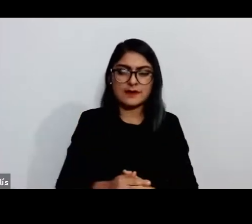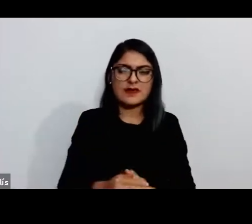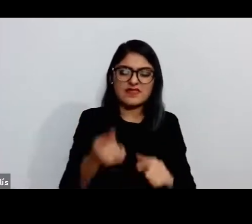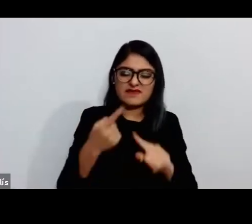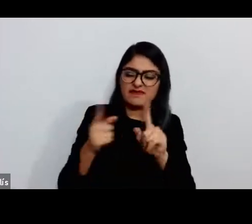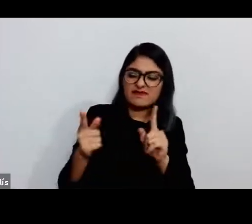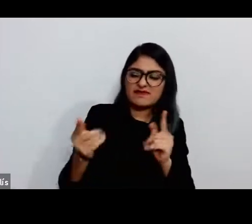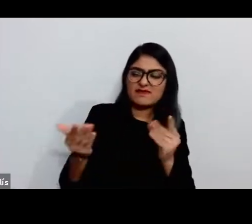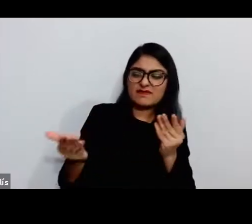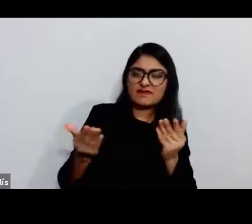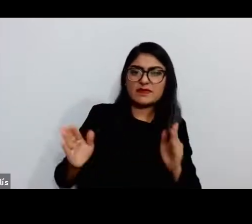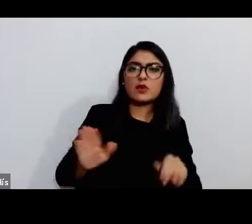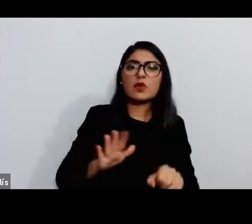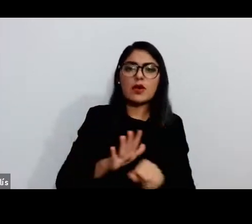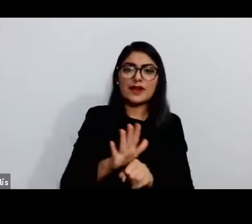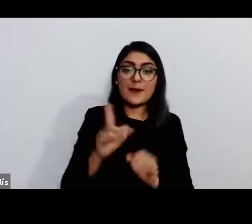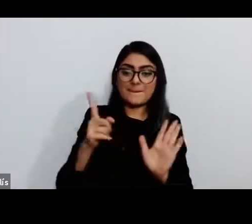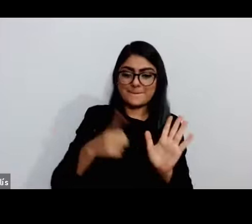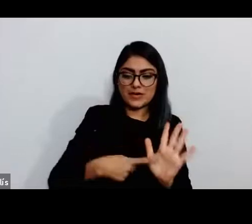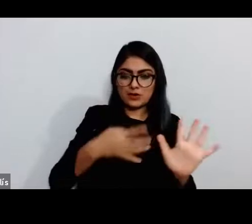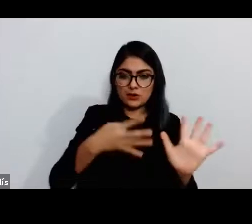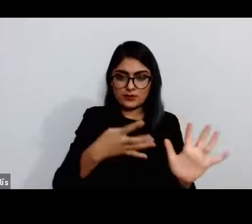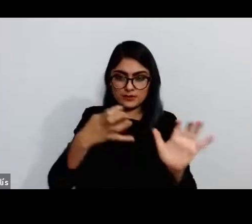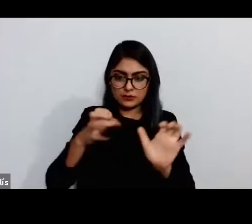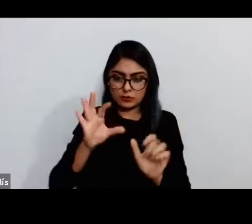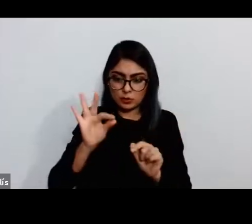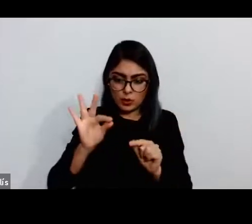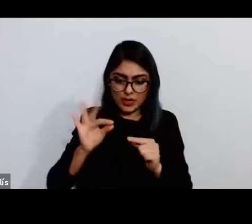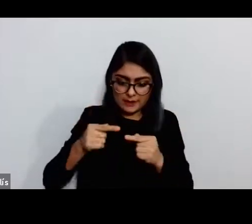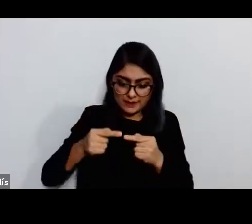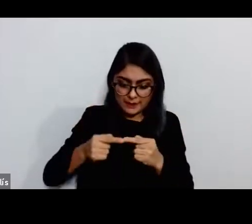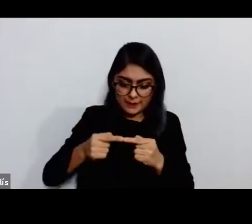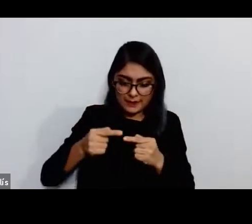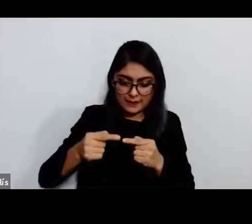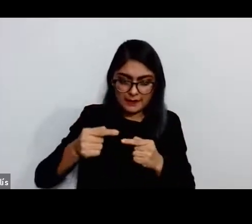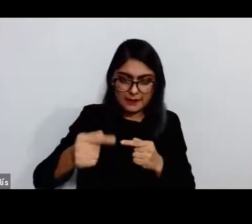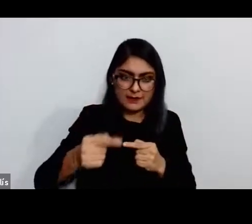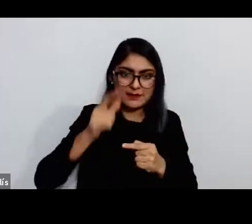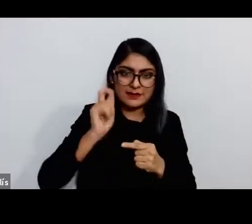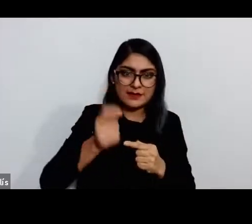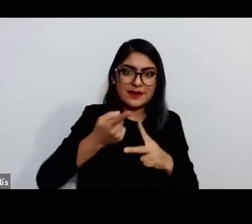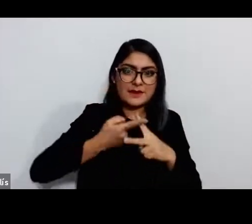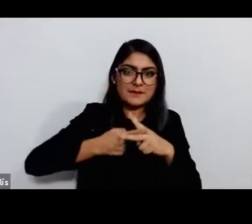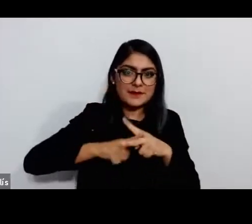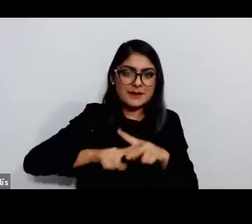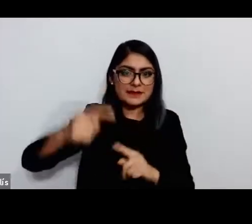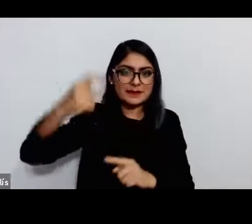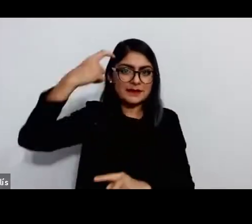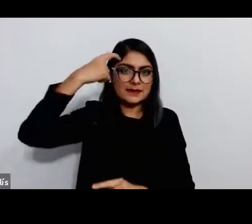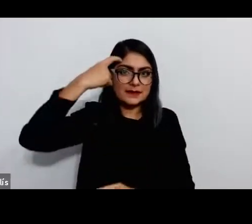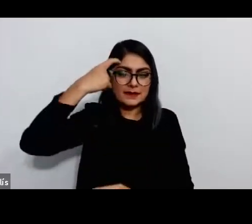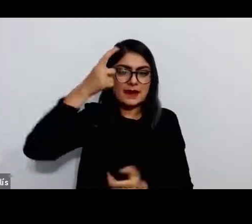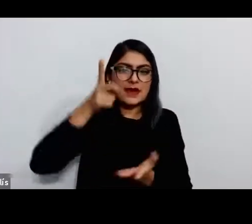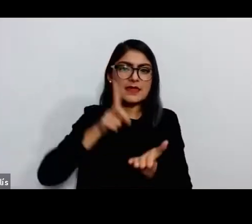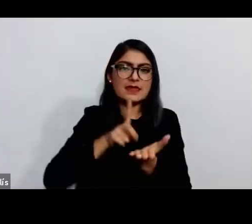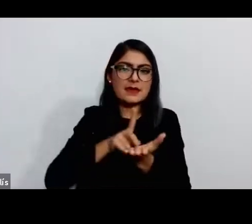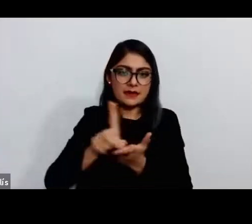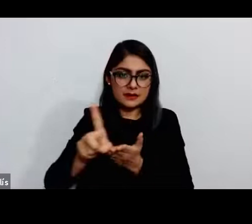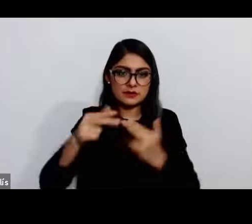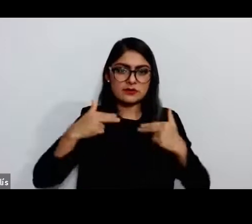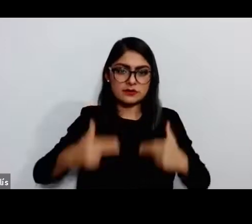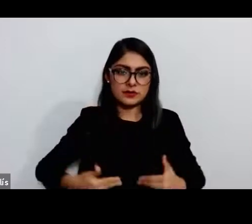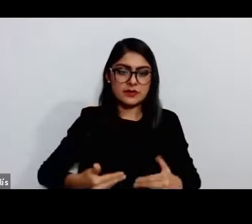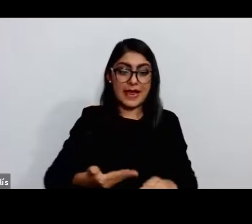digamos, a partir de 1940 y en adelante empieza a surgir la idea de derechos humanos, ¿no? Veníamos hablando de derechos